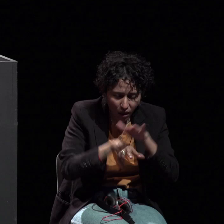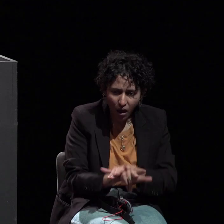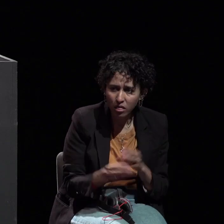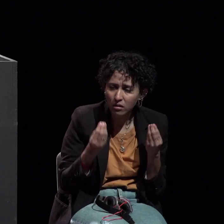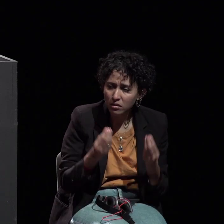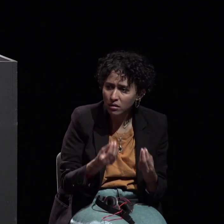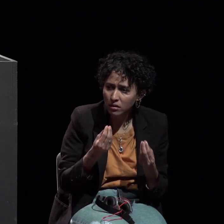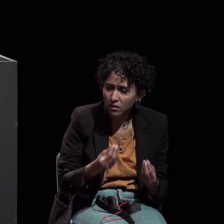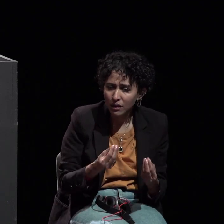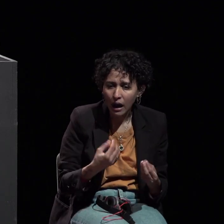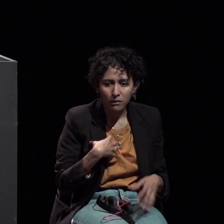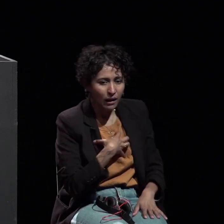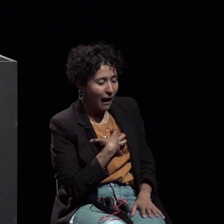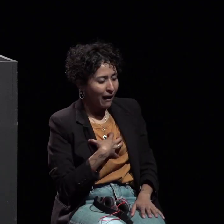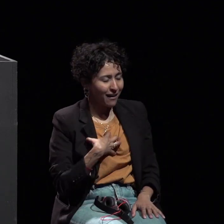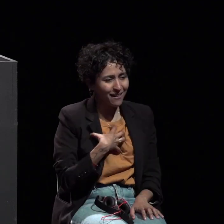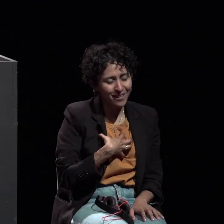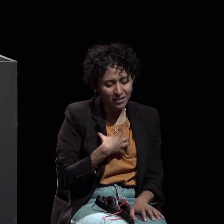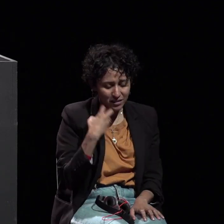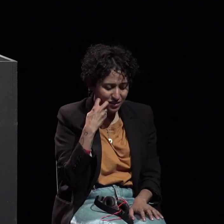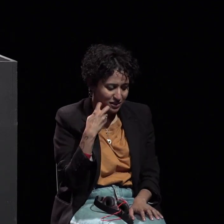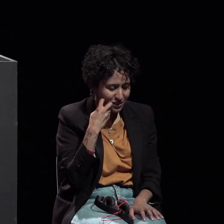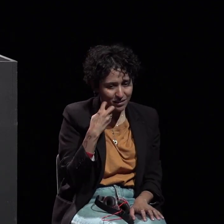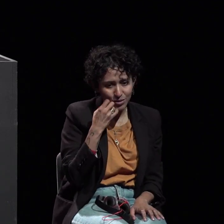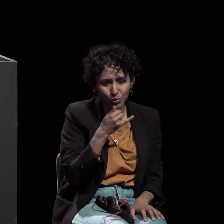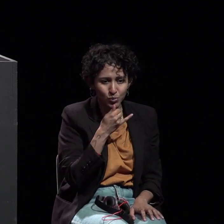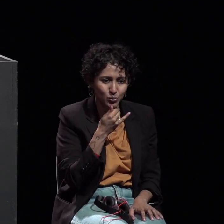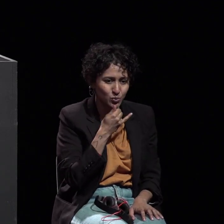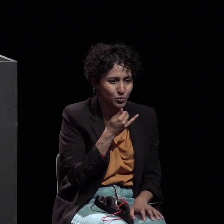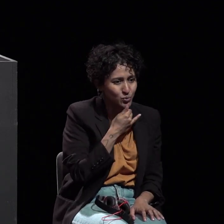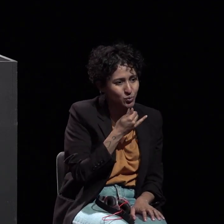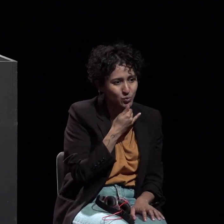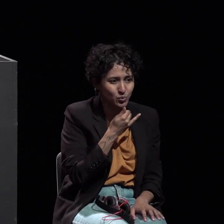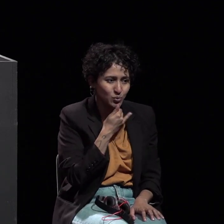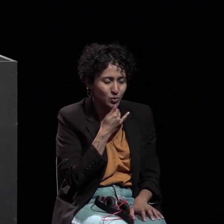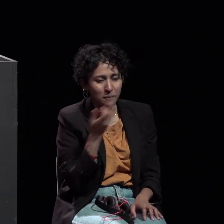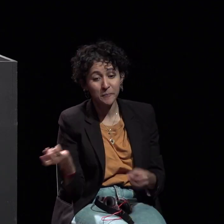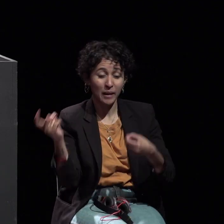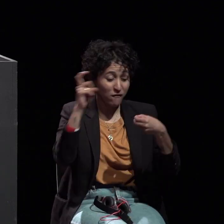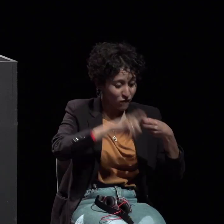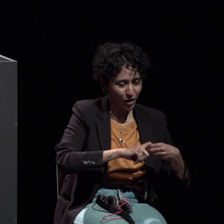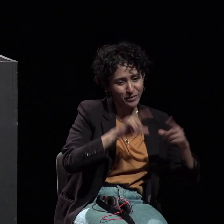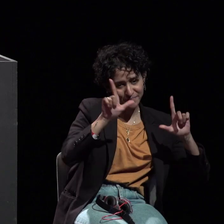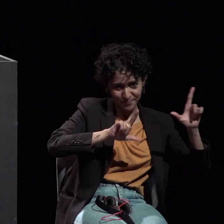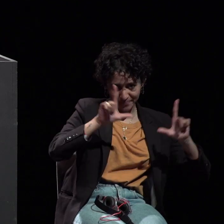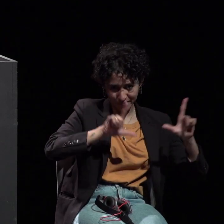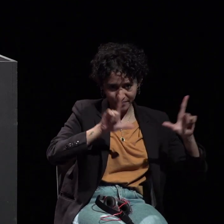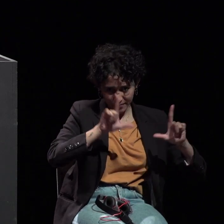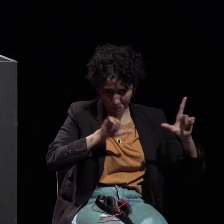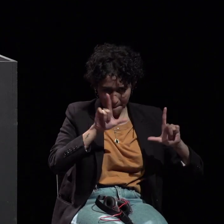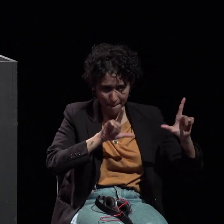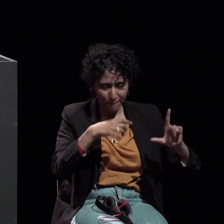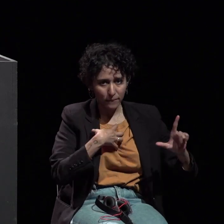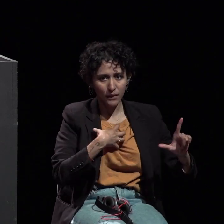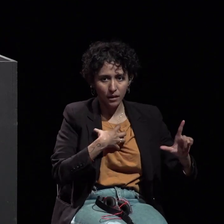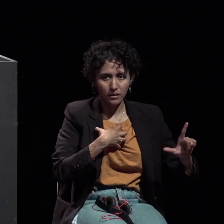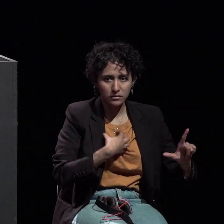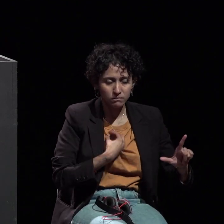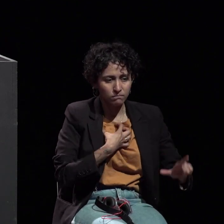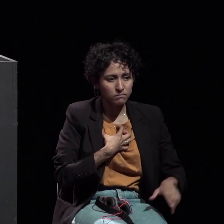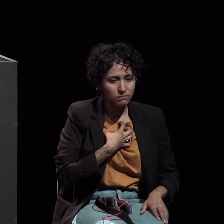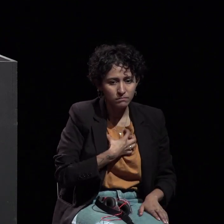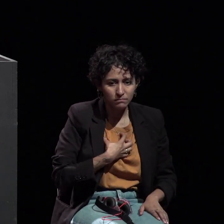dela, ela fica muito sem graça, a imagem volta para o William Bonner, que também fica com a voz meio embargada,